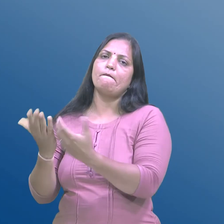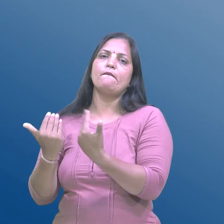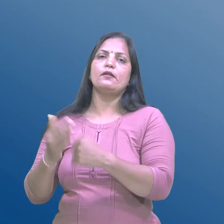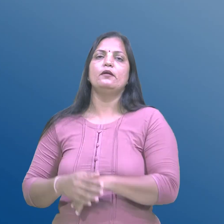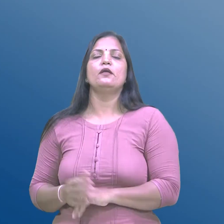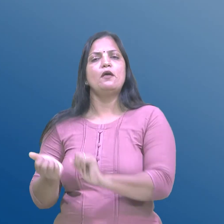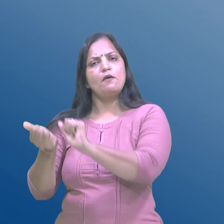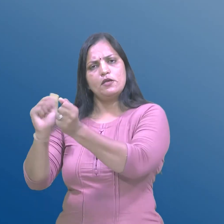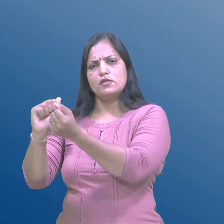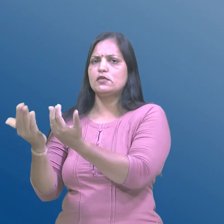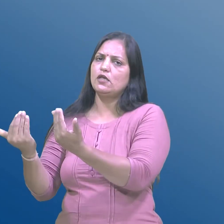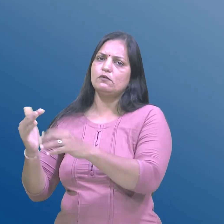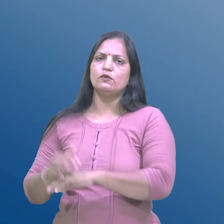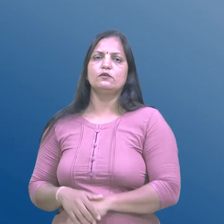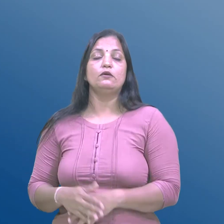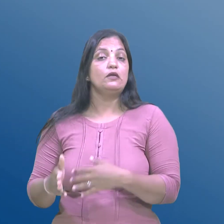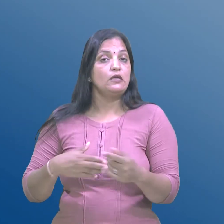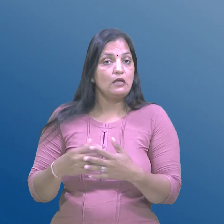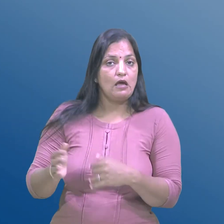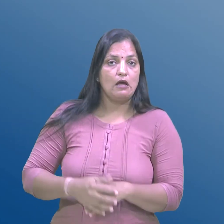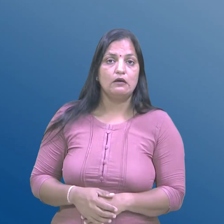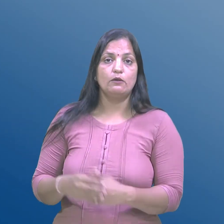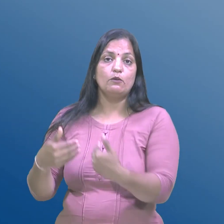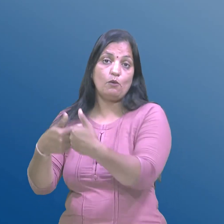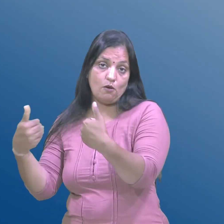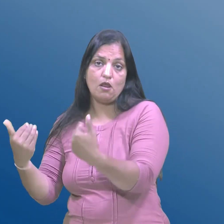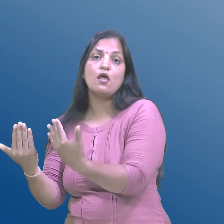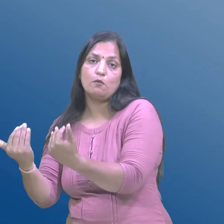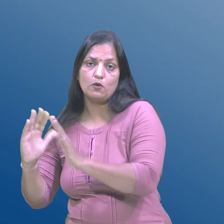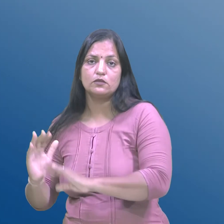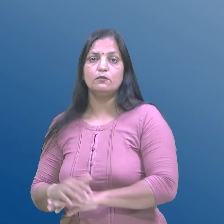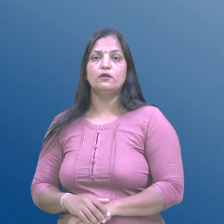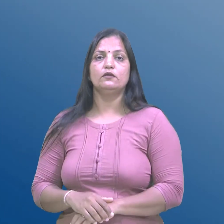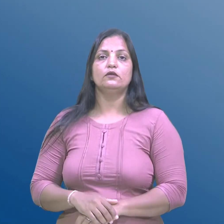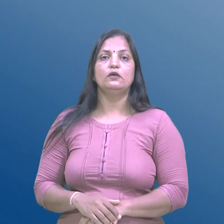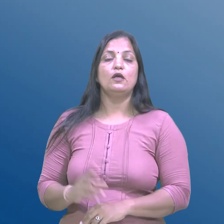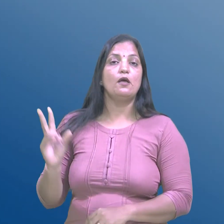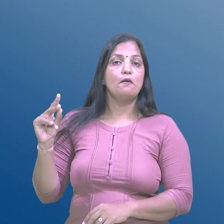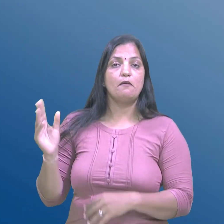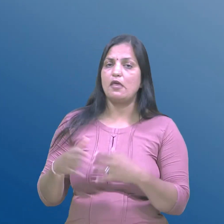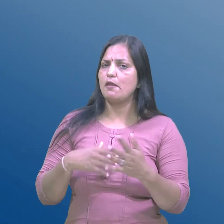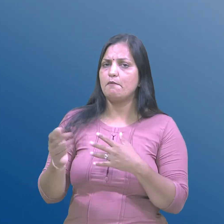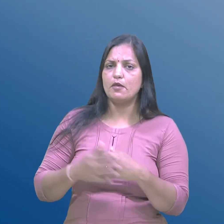ફેરફાર કરી શકે છે અથવા તેનાથી અલગ થઈ શકે છે અને બીજો કોઈ સહયોગ માંગી શકે